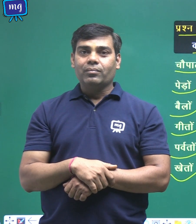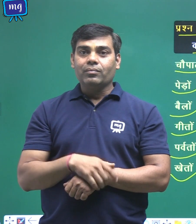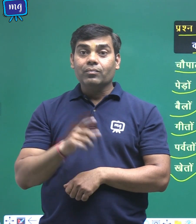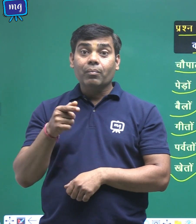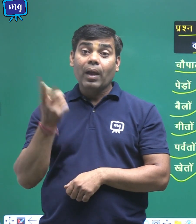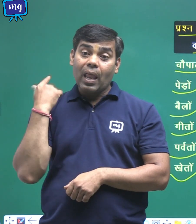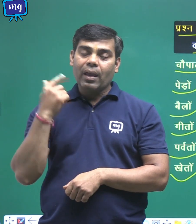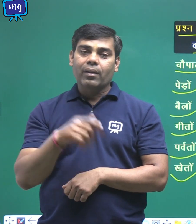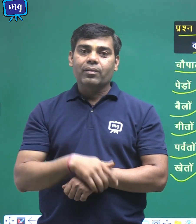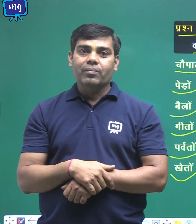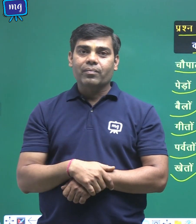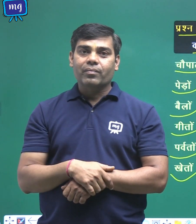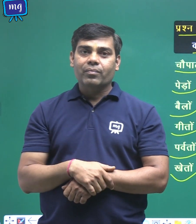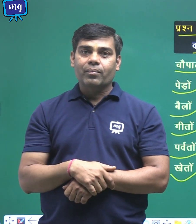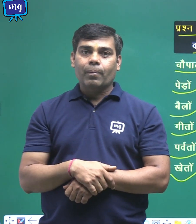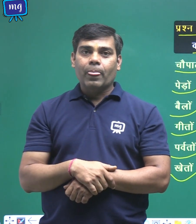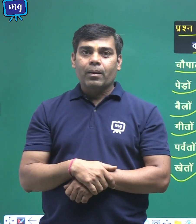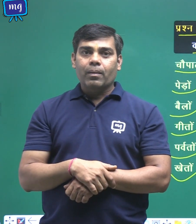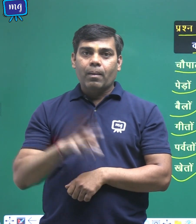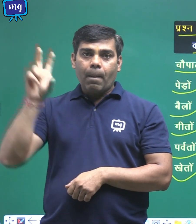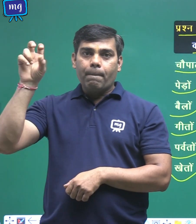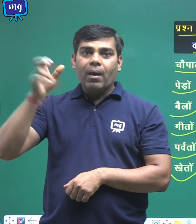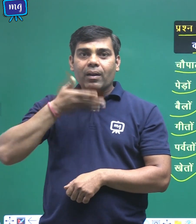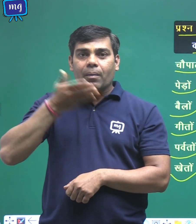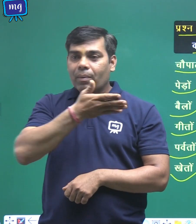पहले पाठ पढ़ाया,